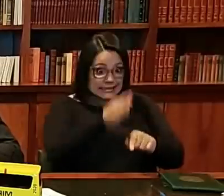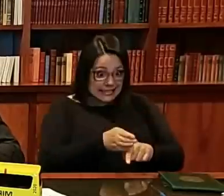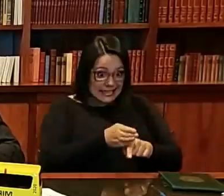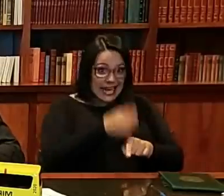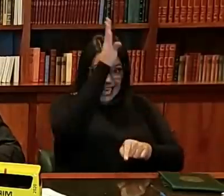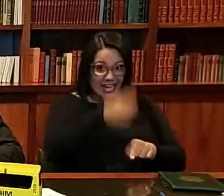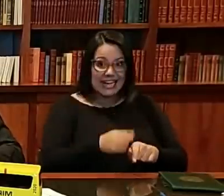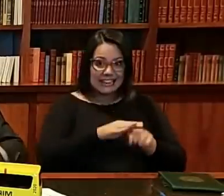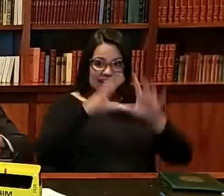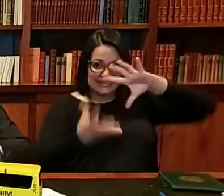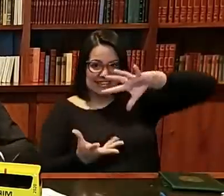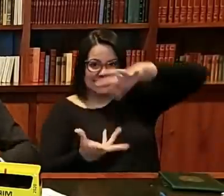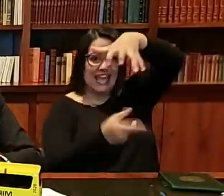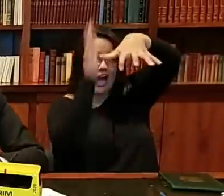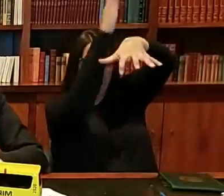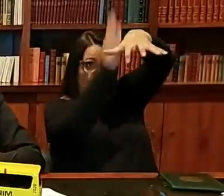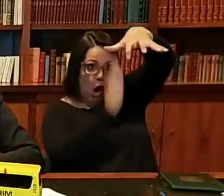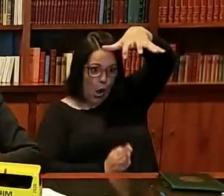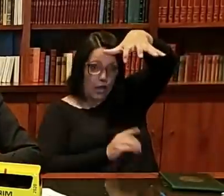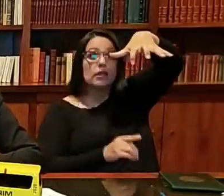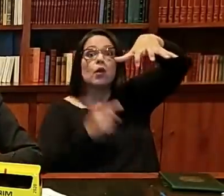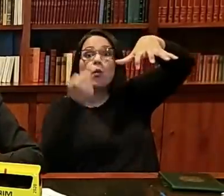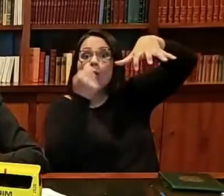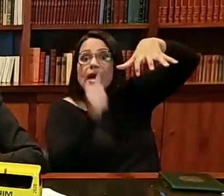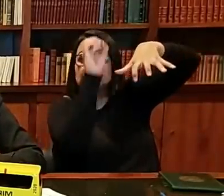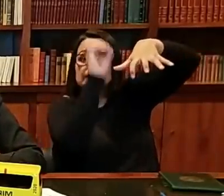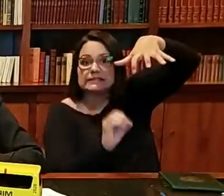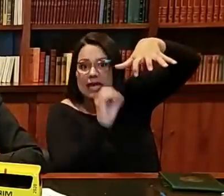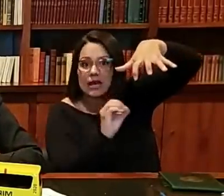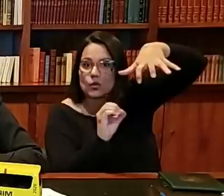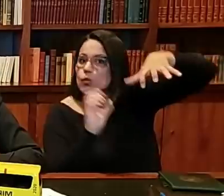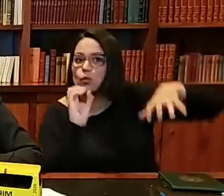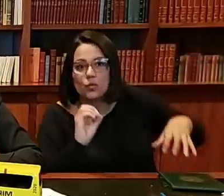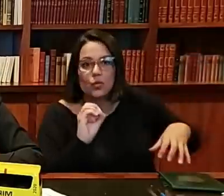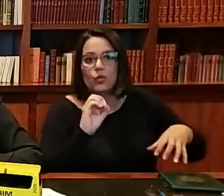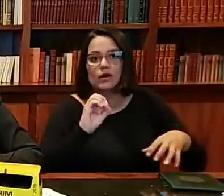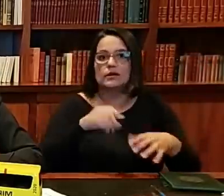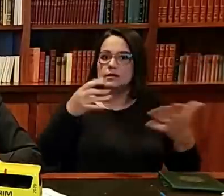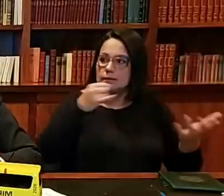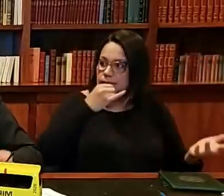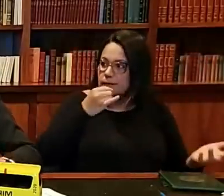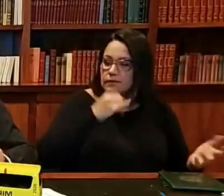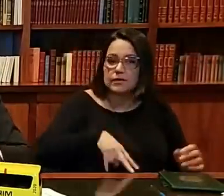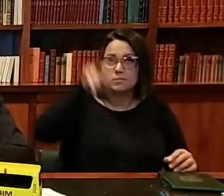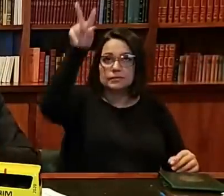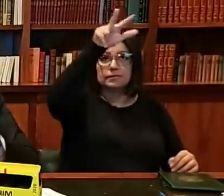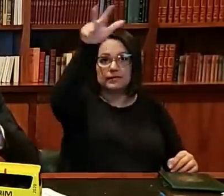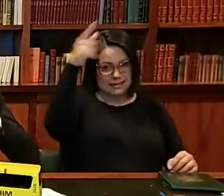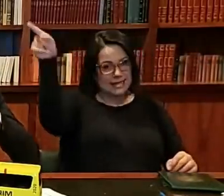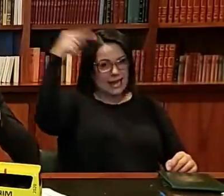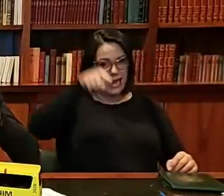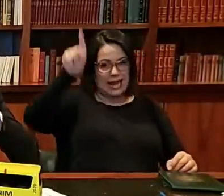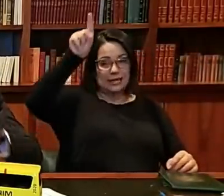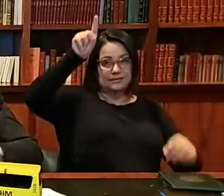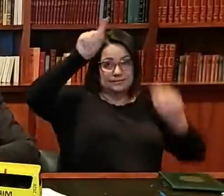isso aí? E é quase zero. Quase nesse zero. Nesse caso. Por quê? É quase zero? É quase zero. Porque a estação ela vai caindo. Todo dia ela perde um pouco.